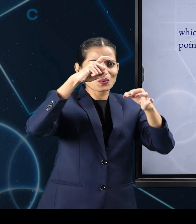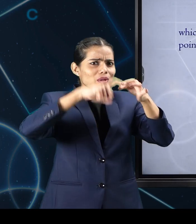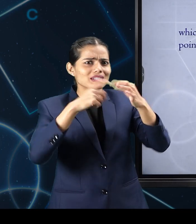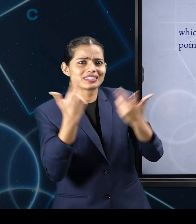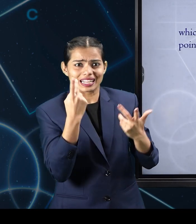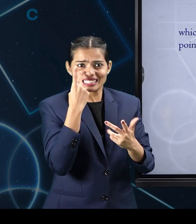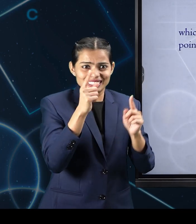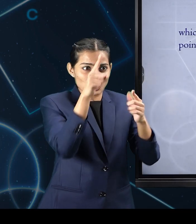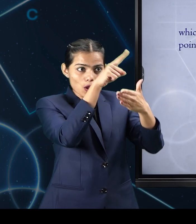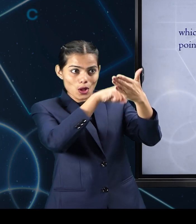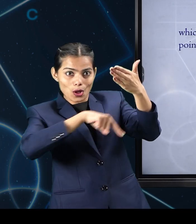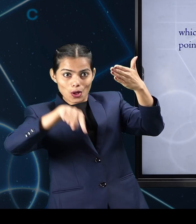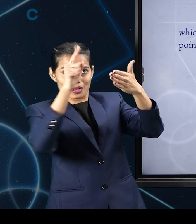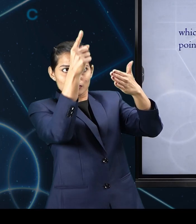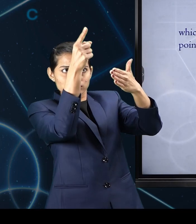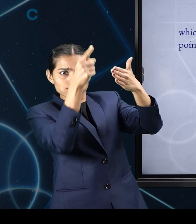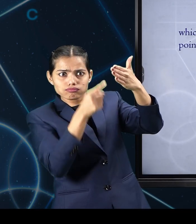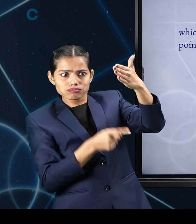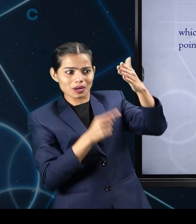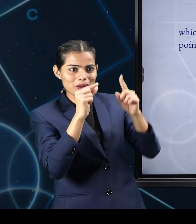पी क्यू एक वृत्त का संकेत है।